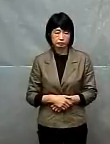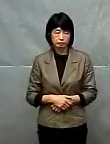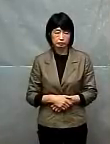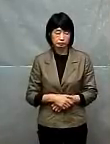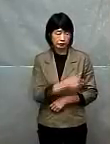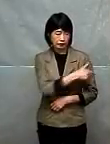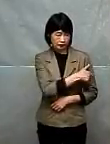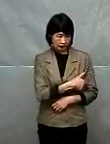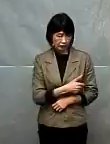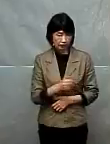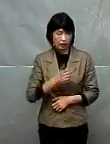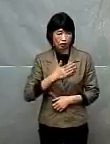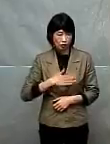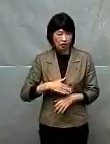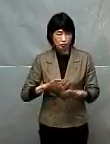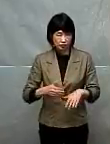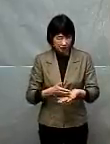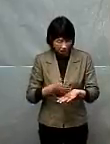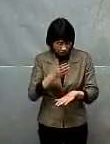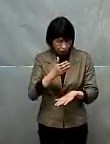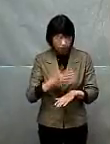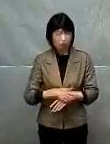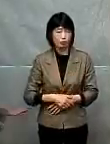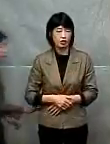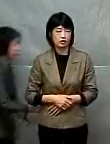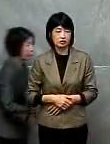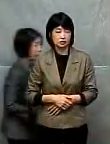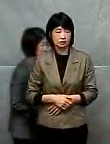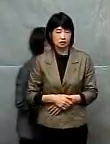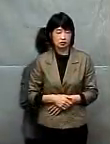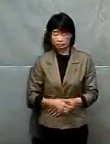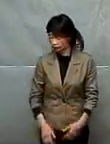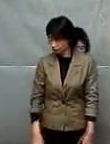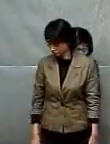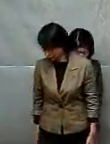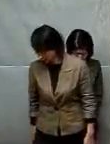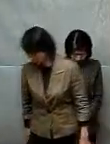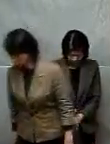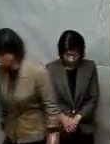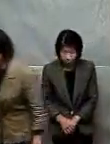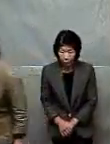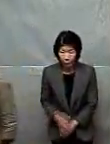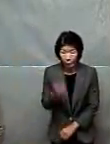わかりました。ありがとうございます。 あ、はい、 ご質問ある方